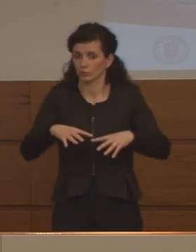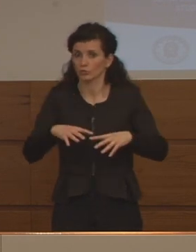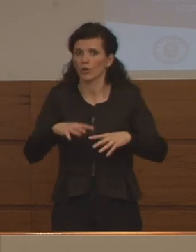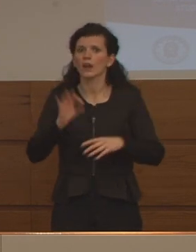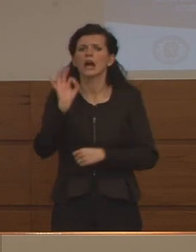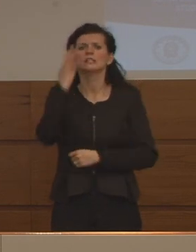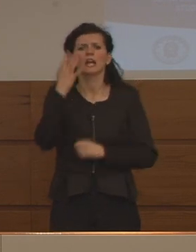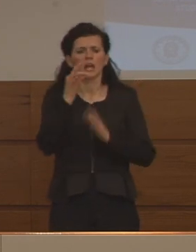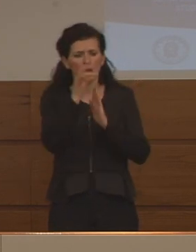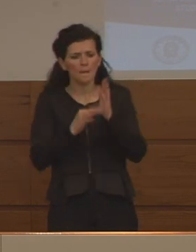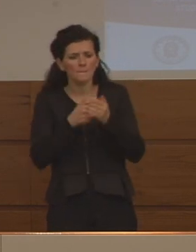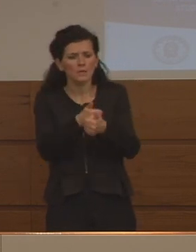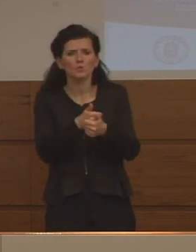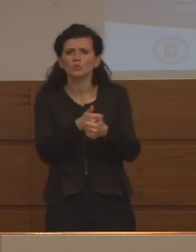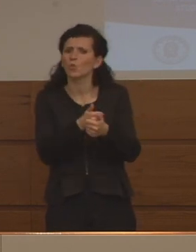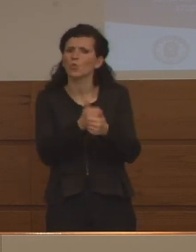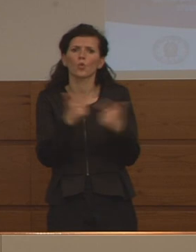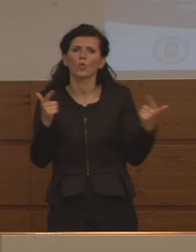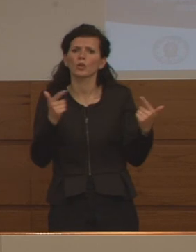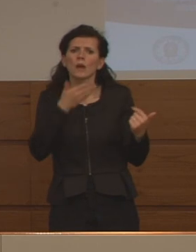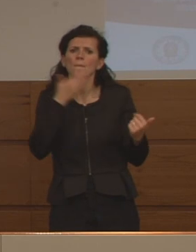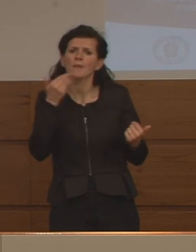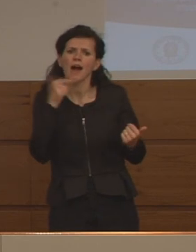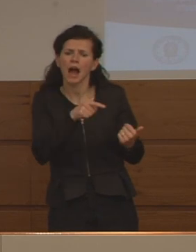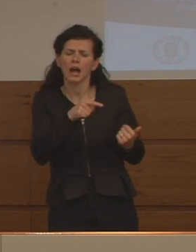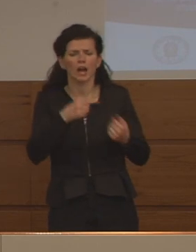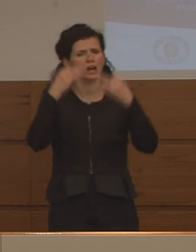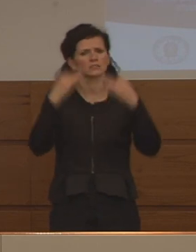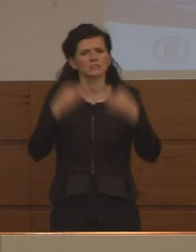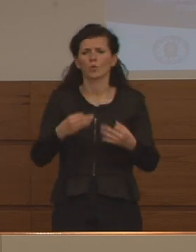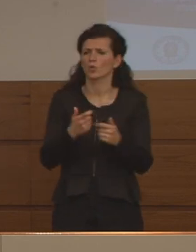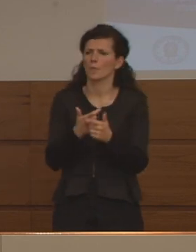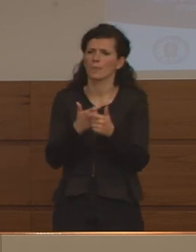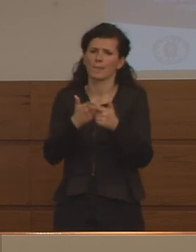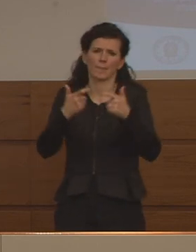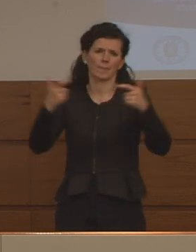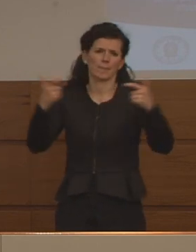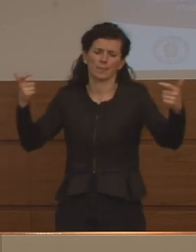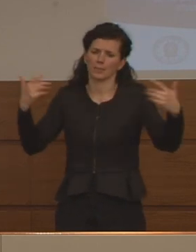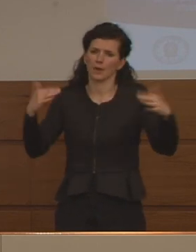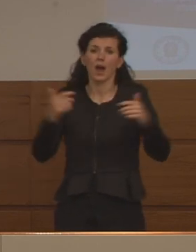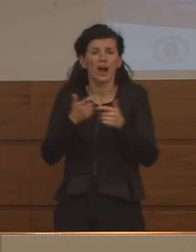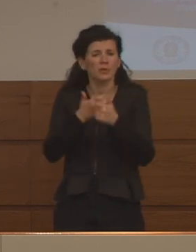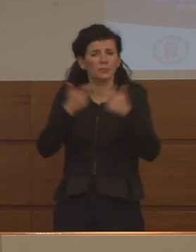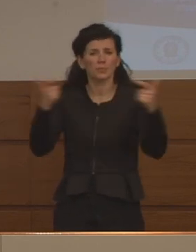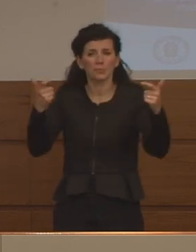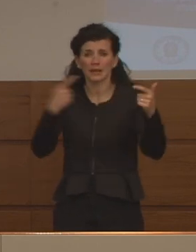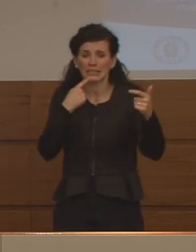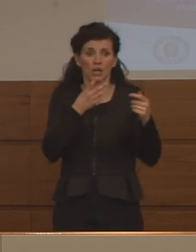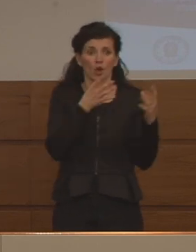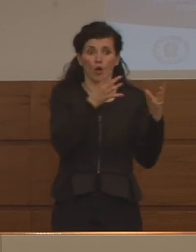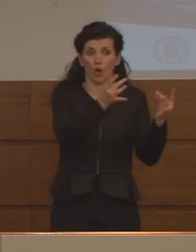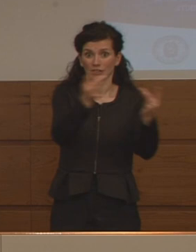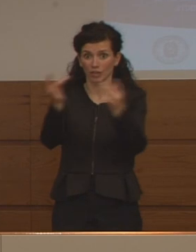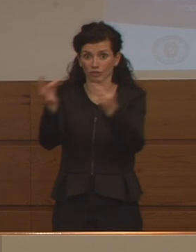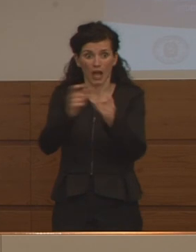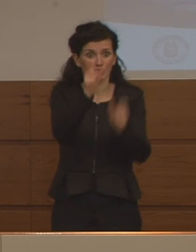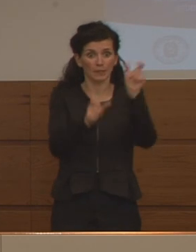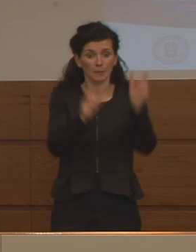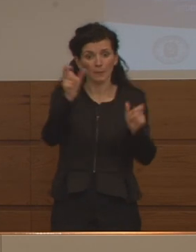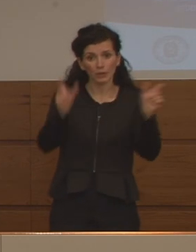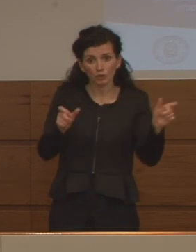ci sarebbe stata una crescita esponenziale non solo di contagiati ma anche di